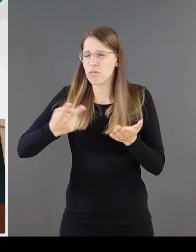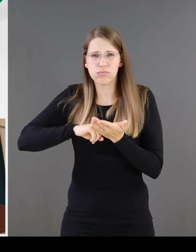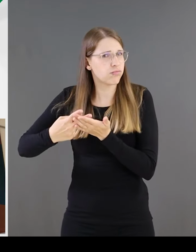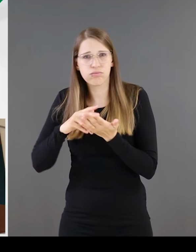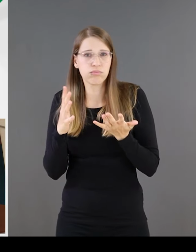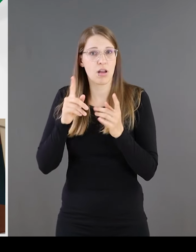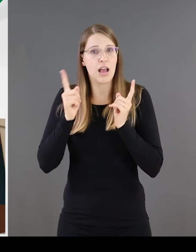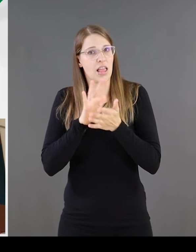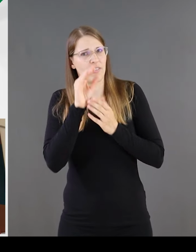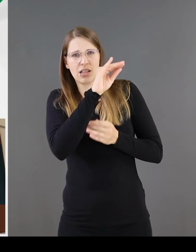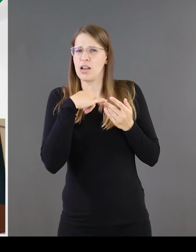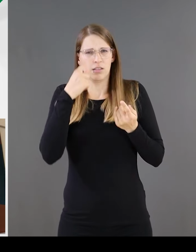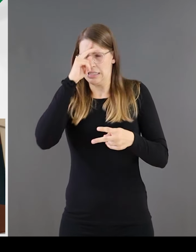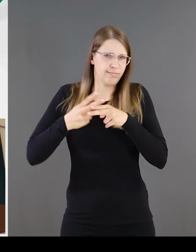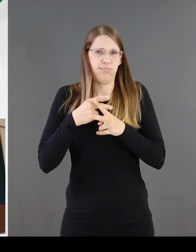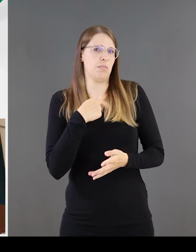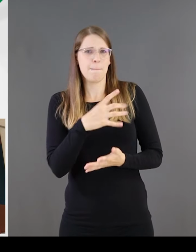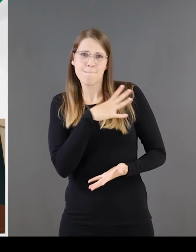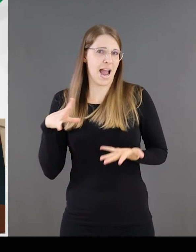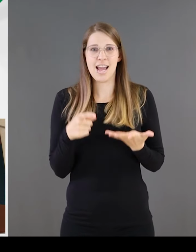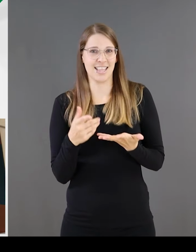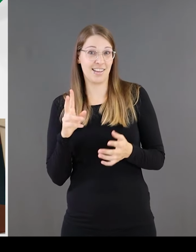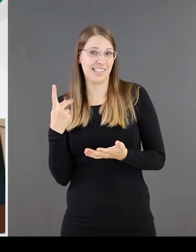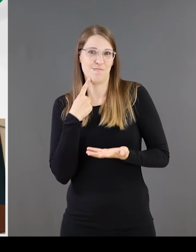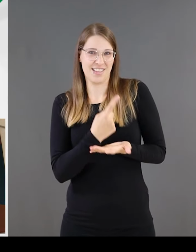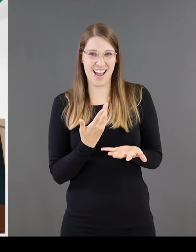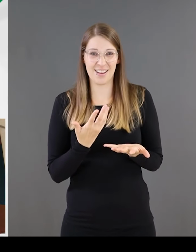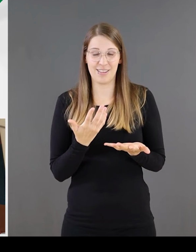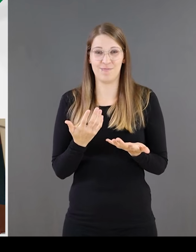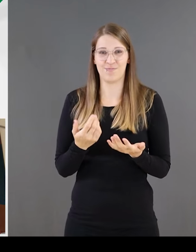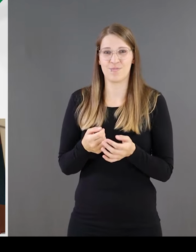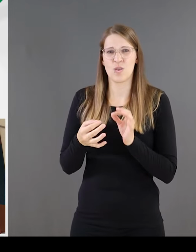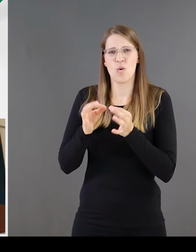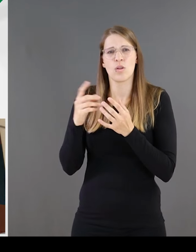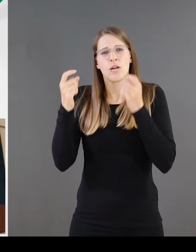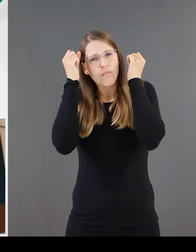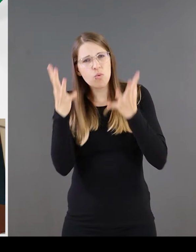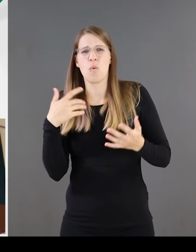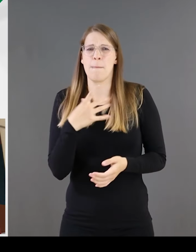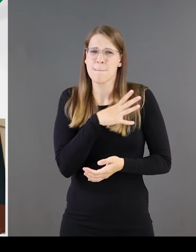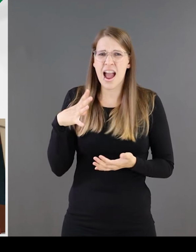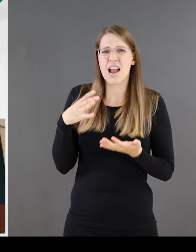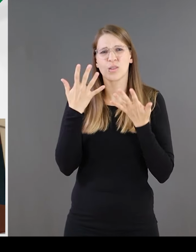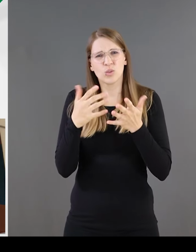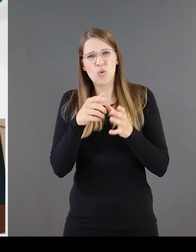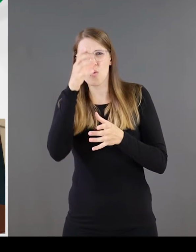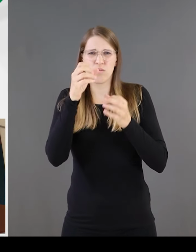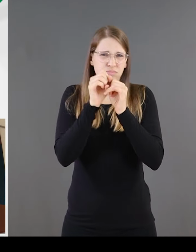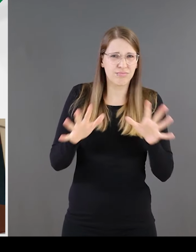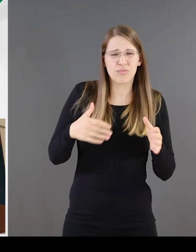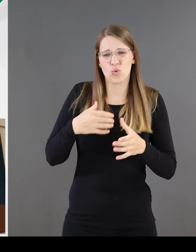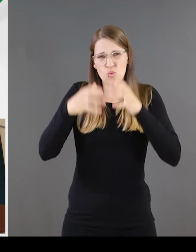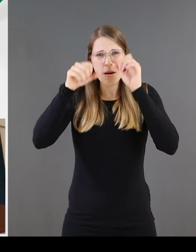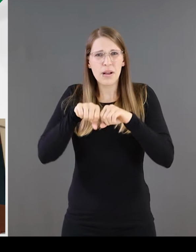Turm umgeschmissen habe. Für uns Eltern sind diese Wutanfälle sehr herausfordernd. Die Wut ist ansteckend, wir werden selbst